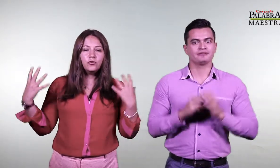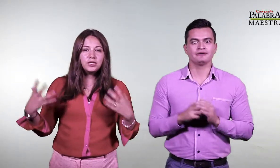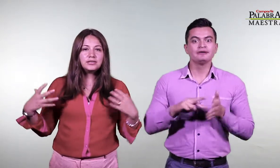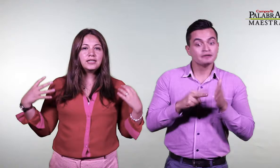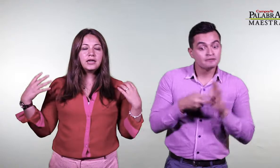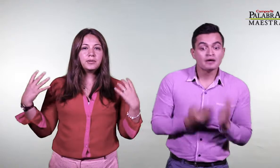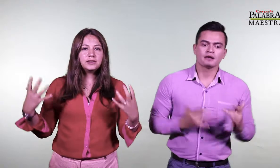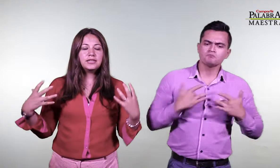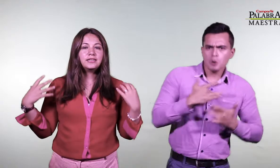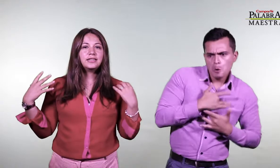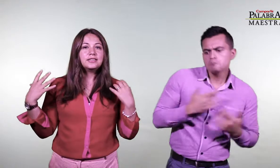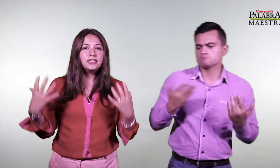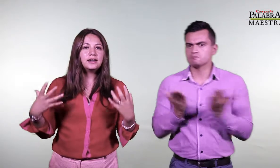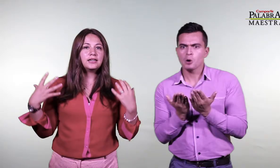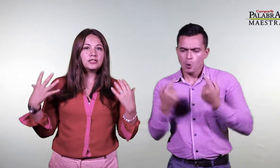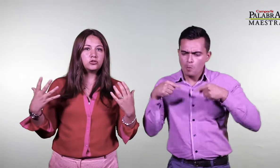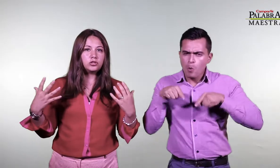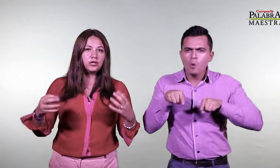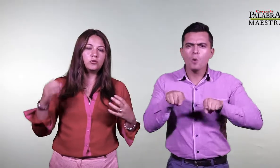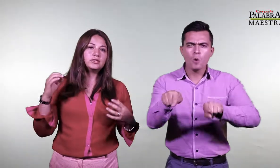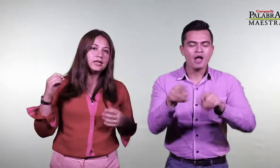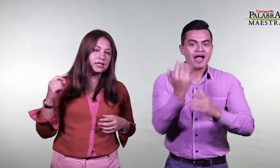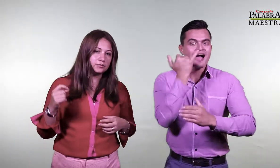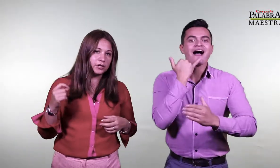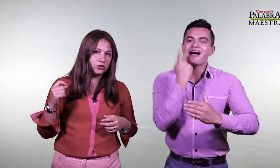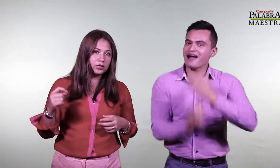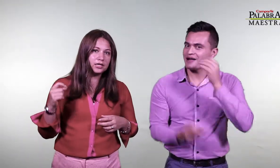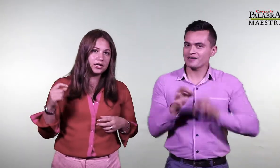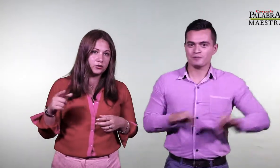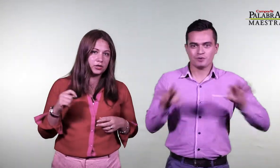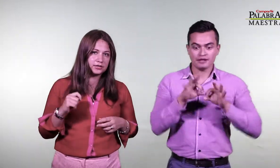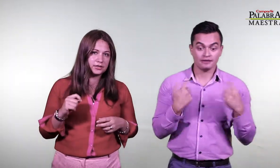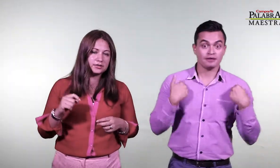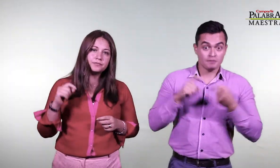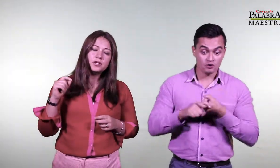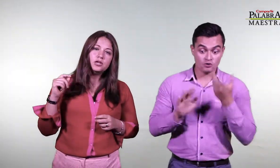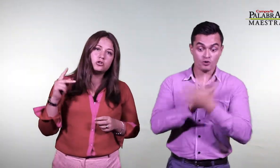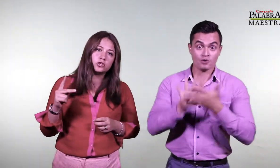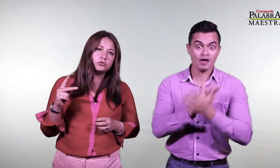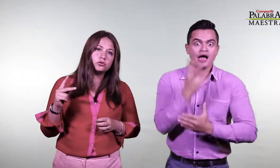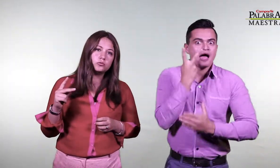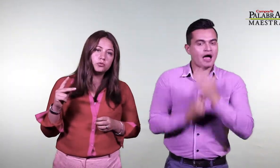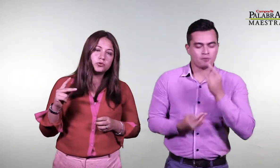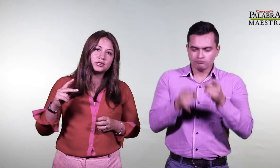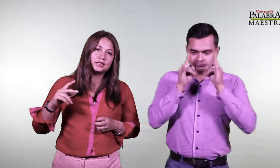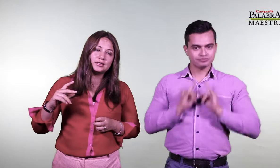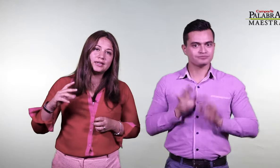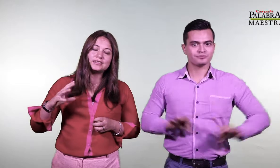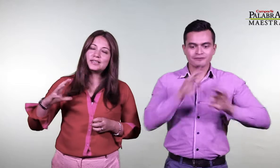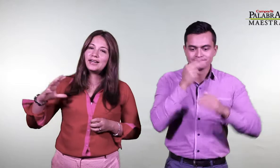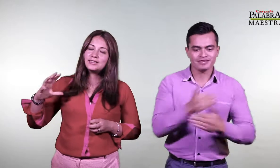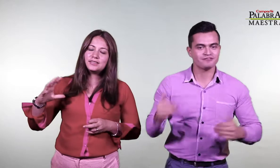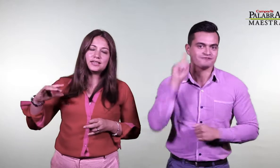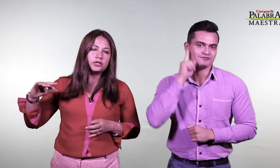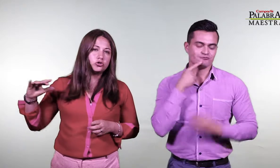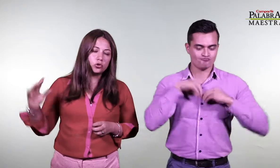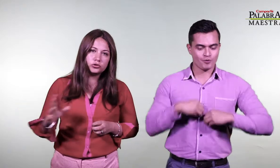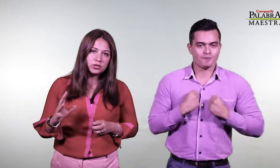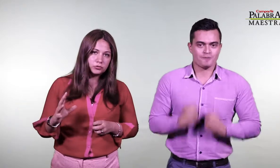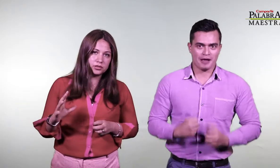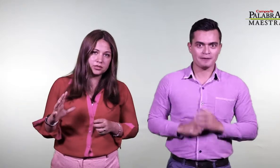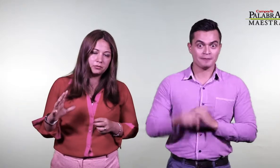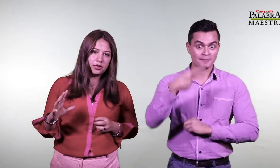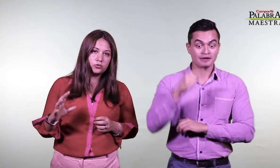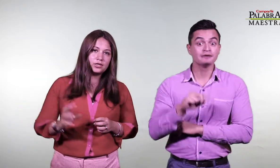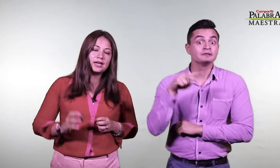influencia y capacidad de adquirir las dos lenguas, el español y la lengua de señas. Lo segundo y muy importante es garantizar, y